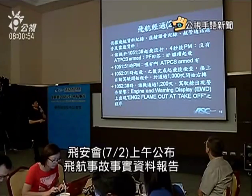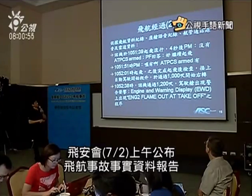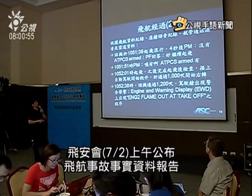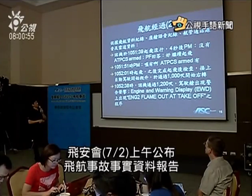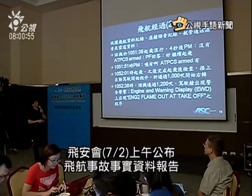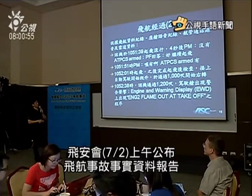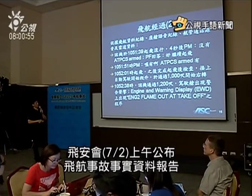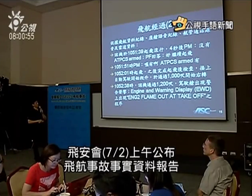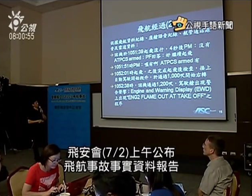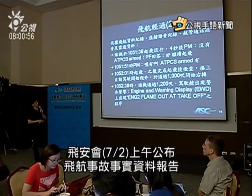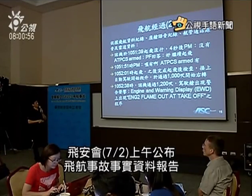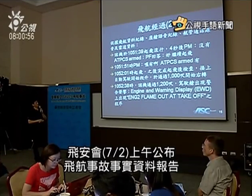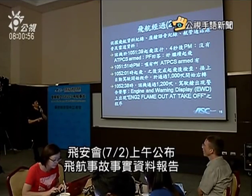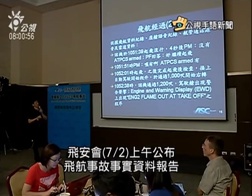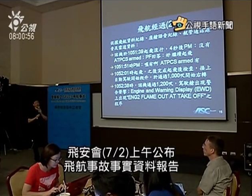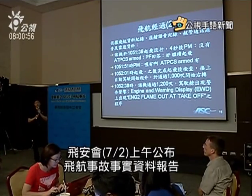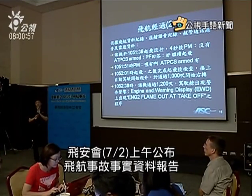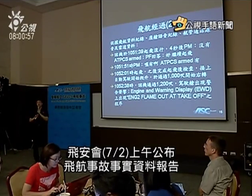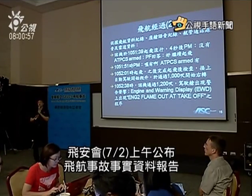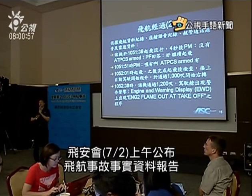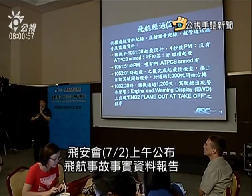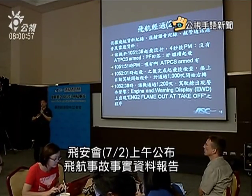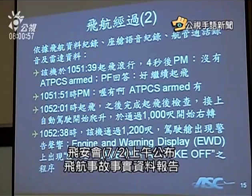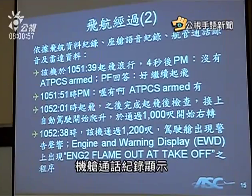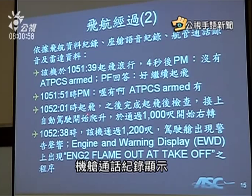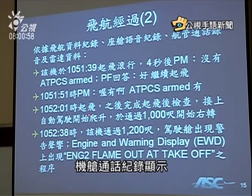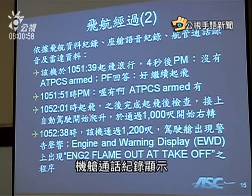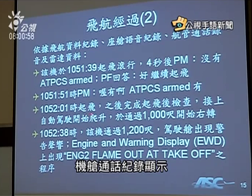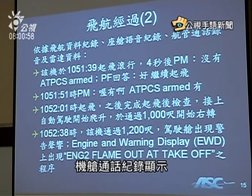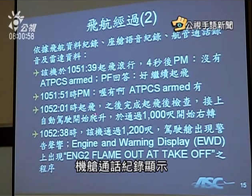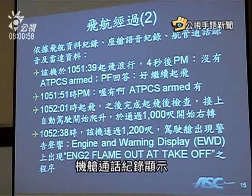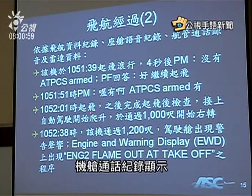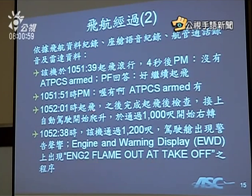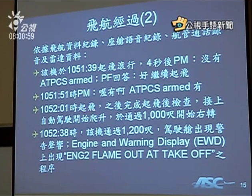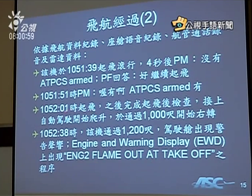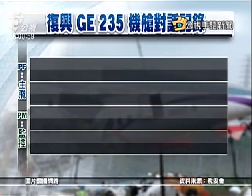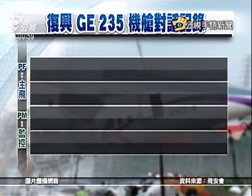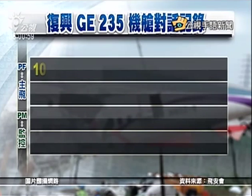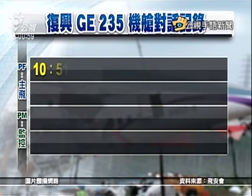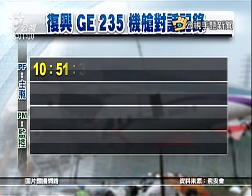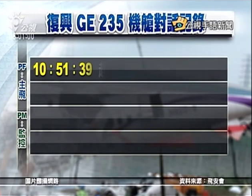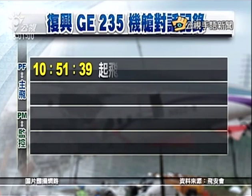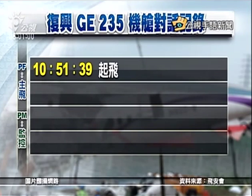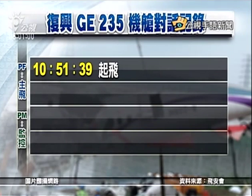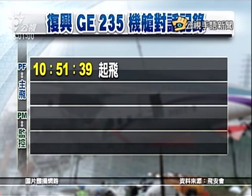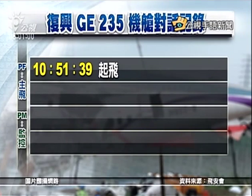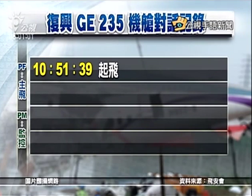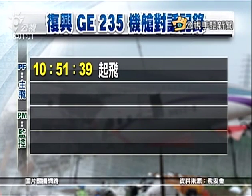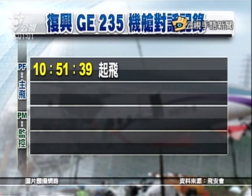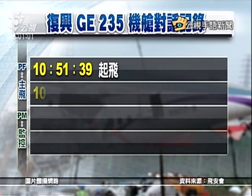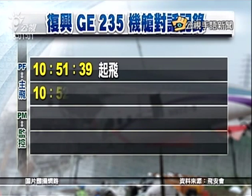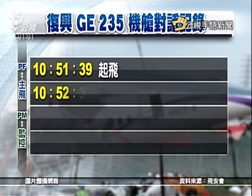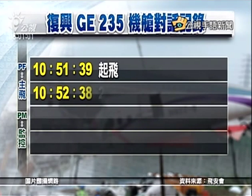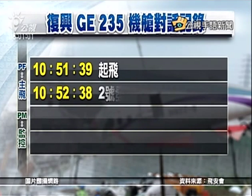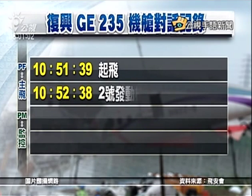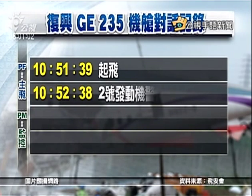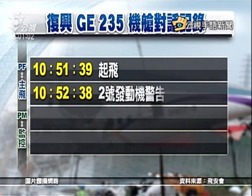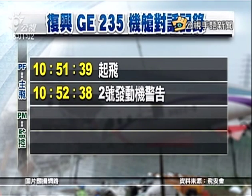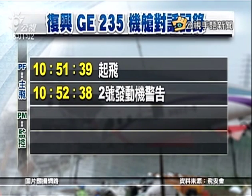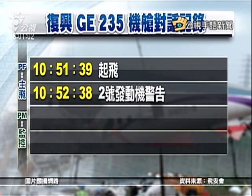公布飞行事故事实资料报告，机舱通话记录显示，飞机在10点51分起飞，起飞后1分钟，2号发动机